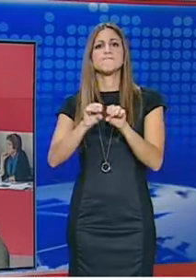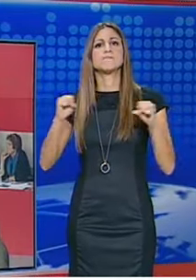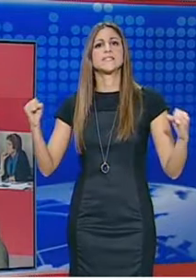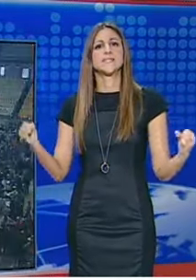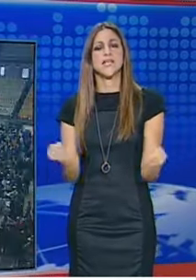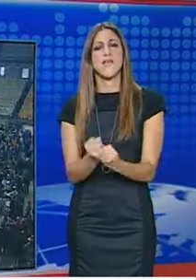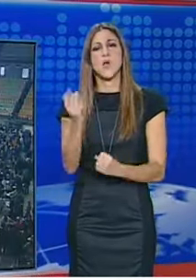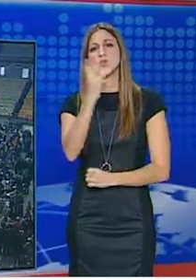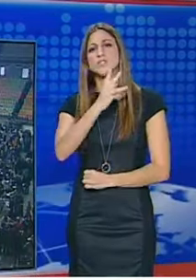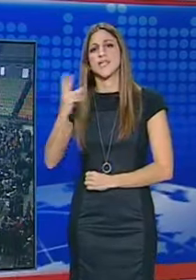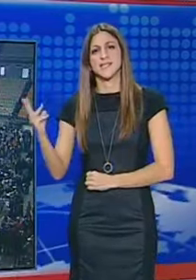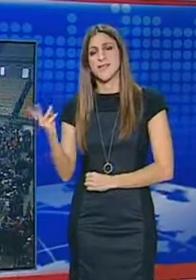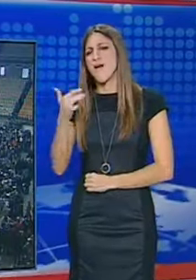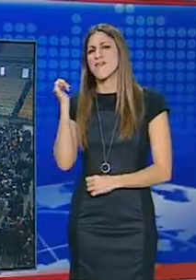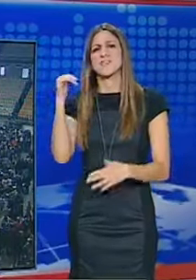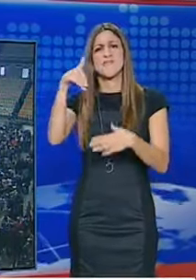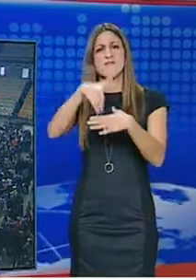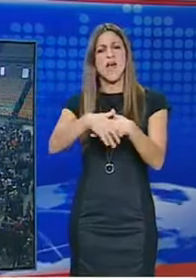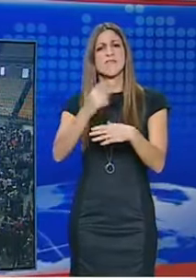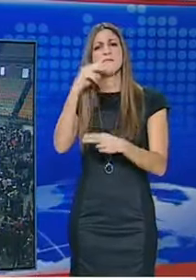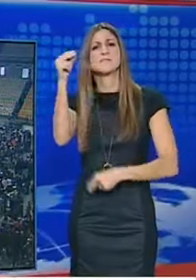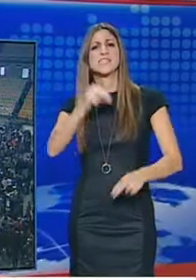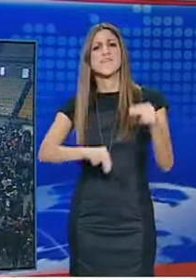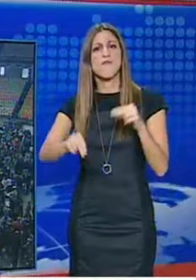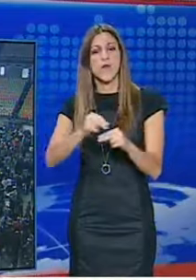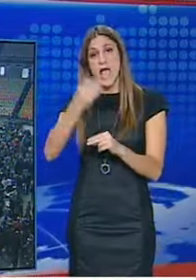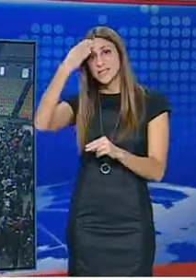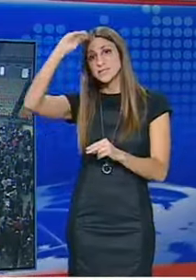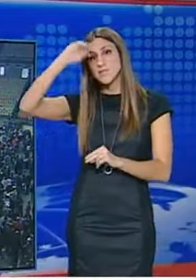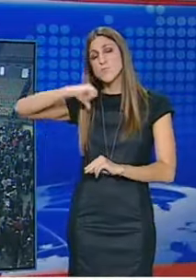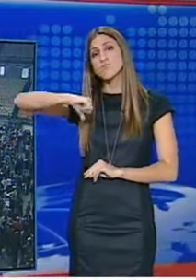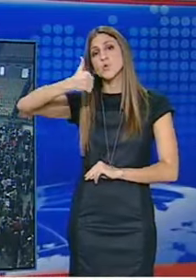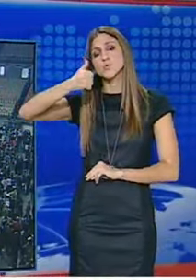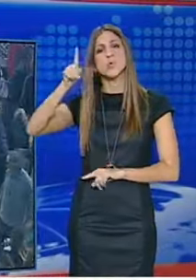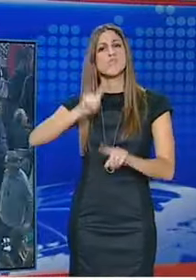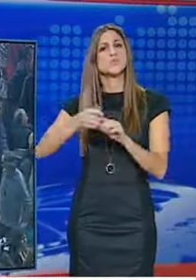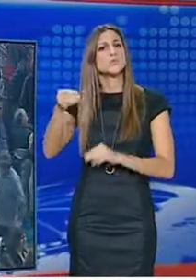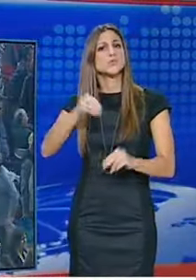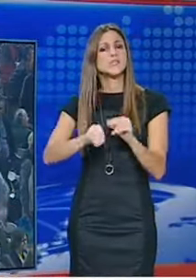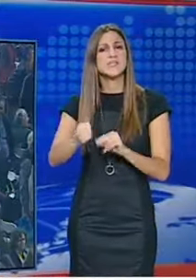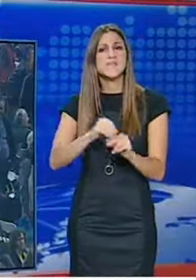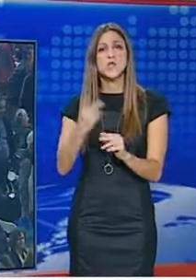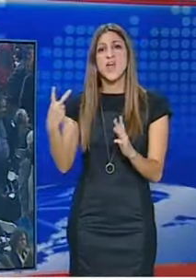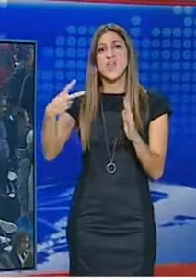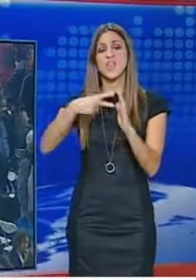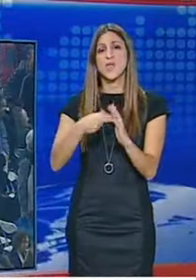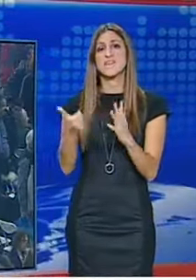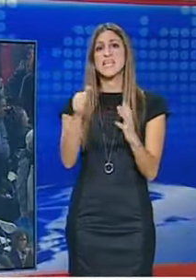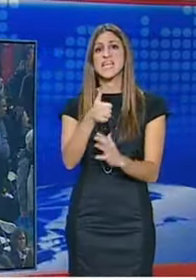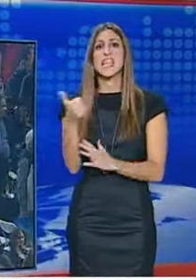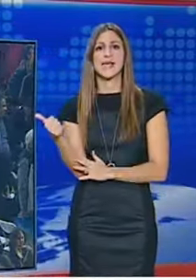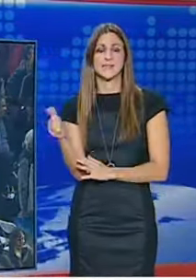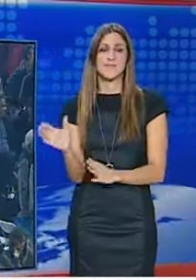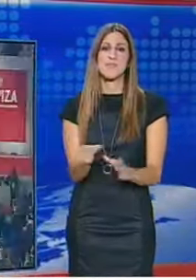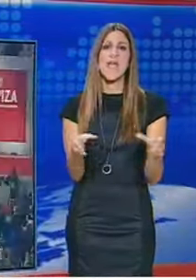αλέξης τσίπρας στην ψηφοφορία για την ανάδειξη της νέας κεντρικής επιτροπής του συριζα που πραγματοποιήθηκε το βράδυ της κυριακής το αριστερό